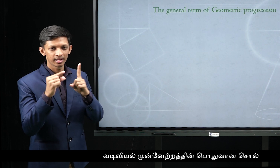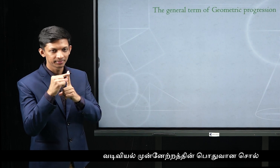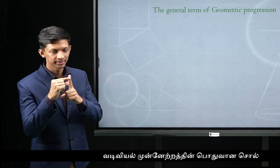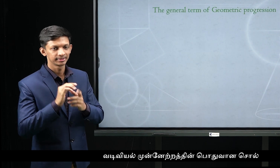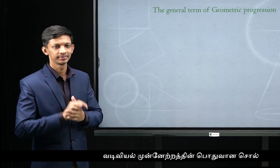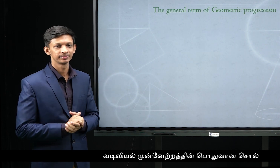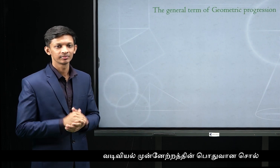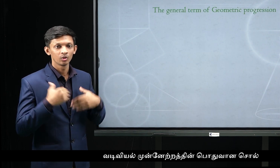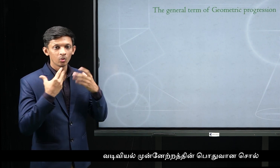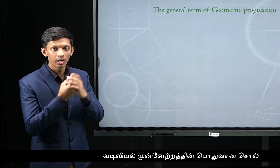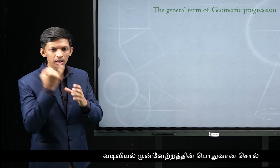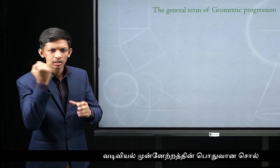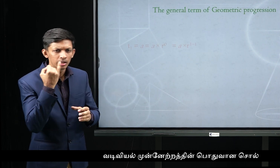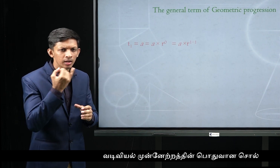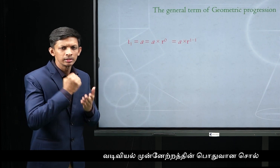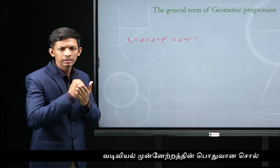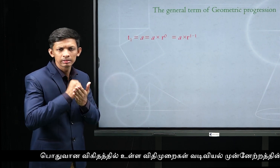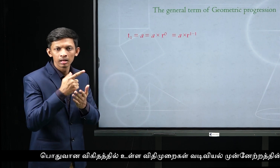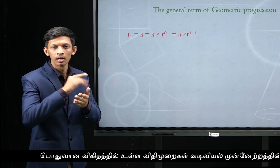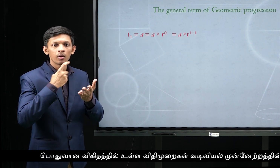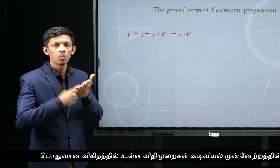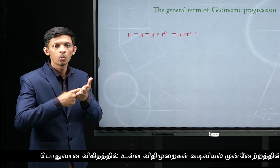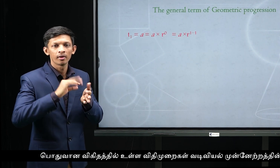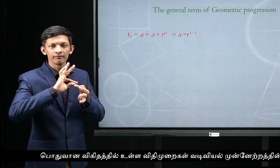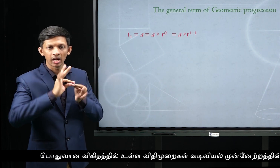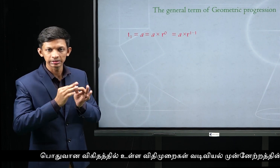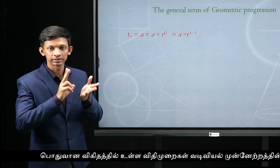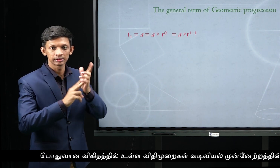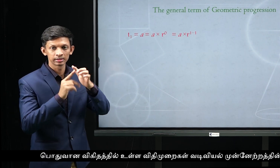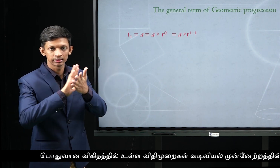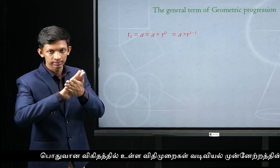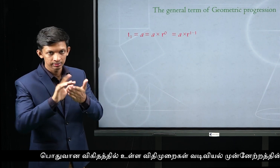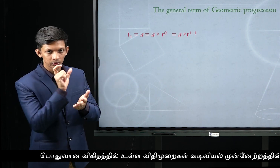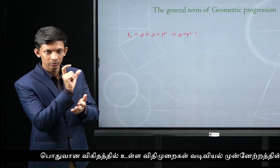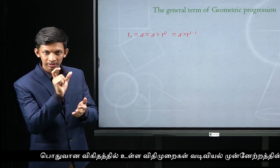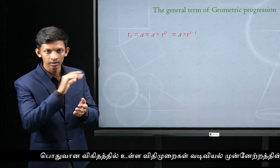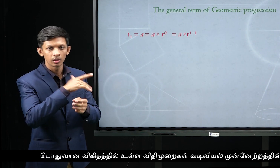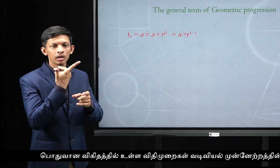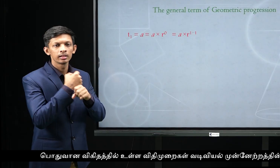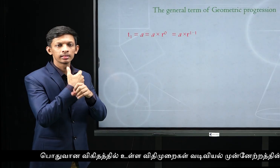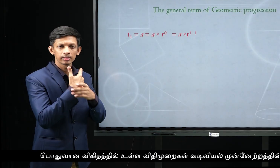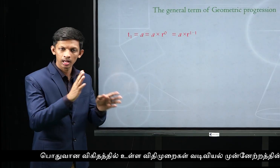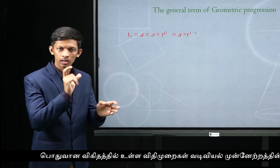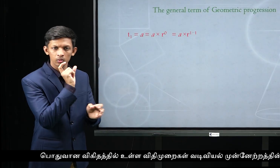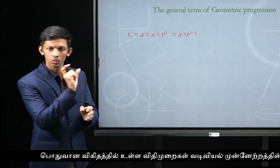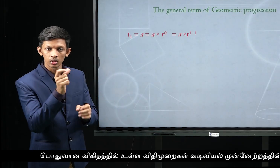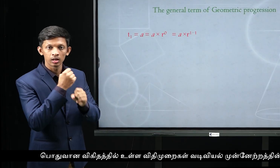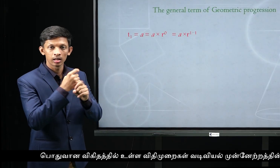வடிவியல் முன்னேற்றத்தின் பொதுவான சொல். பொதுவான விகிதத்தில் உள்ள விதிமுறைகள் வடிவியல்